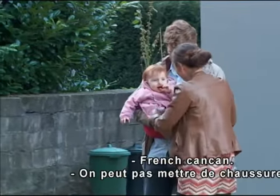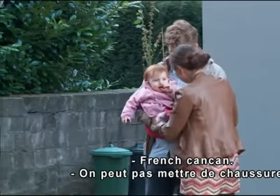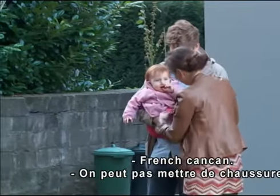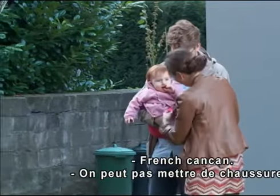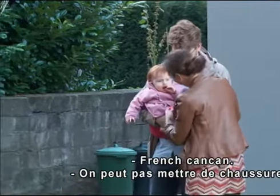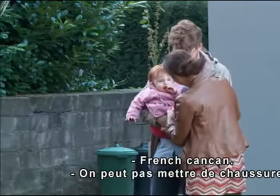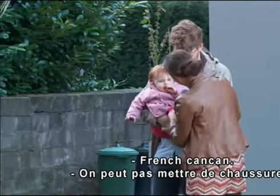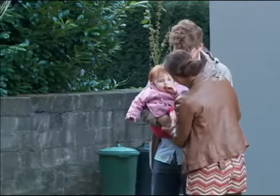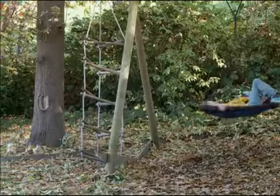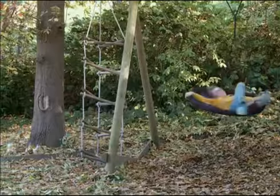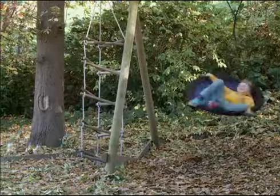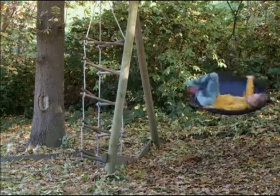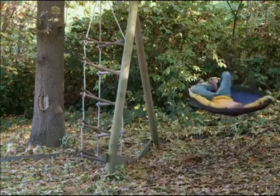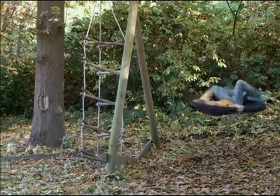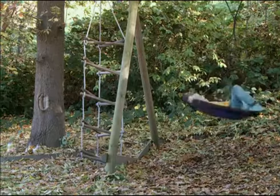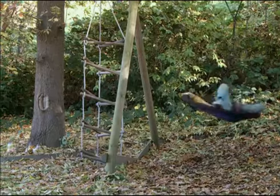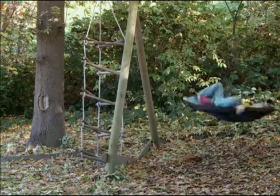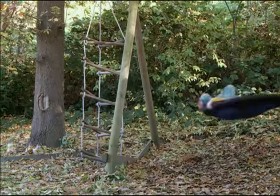mettre de chaussures.